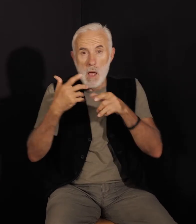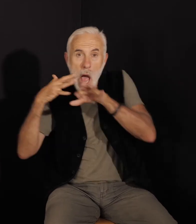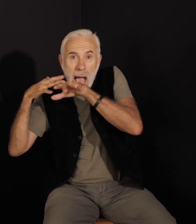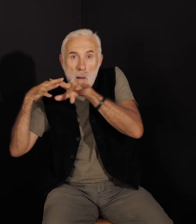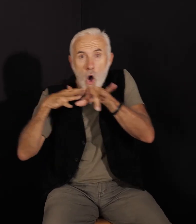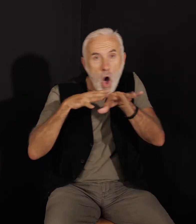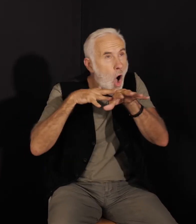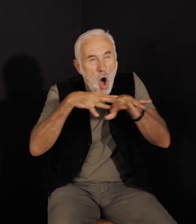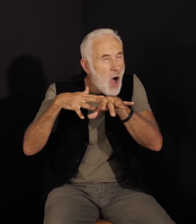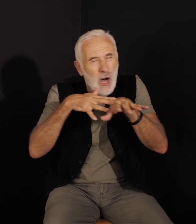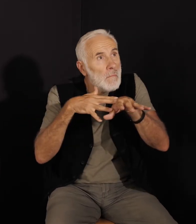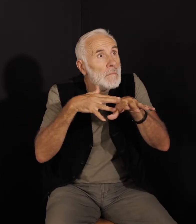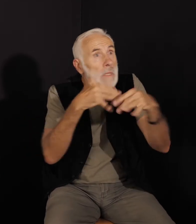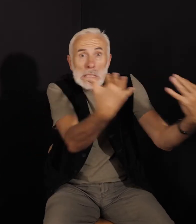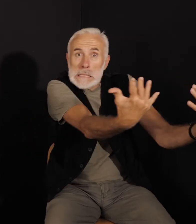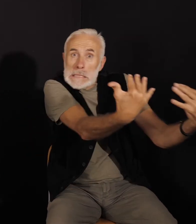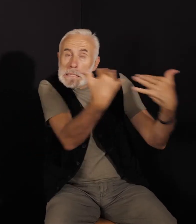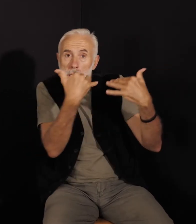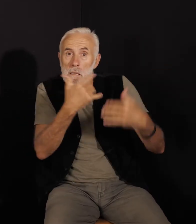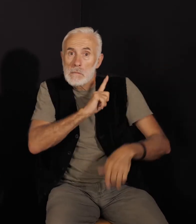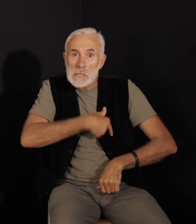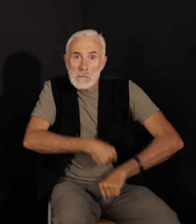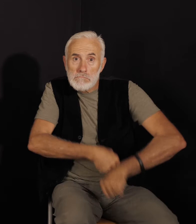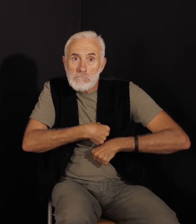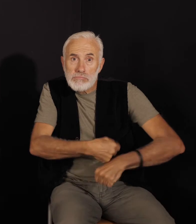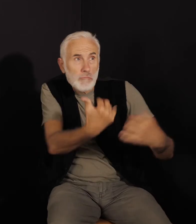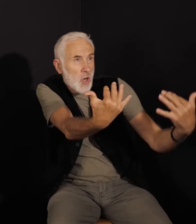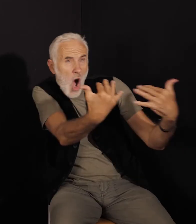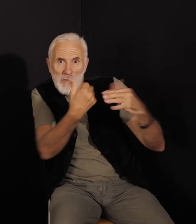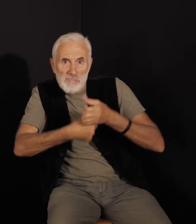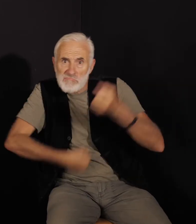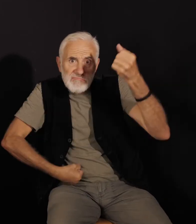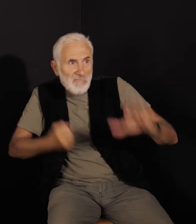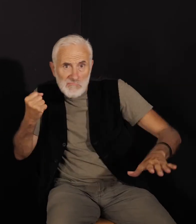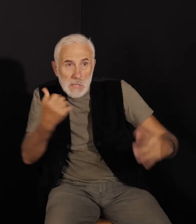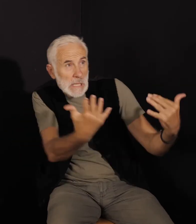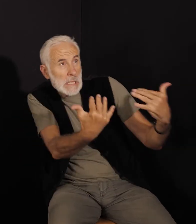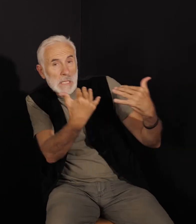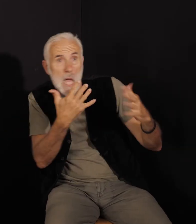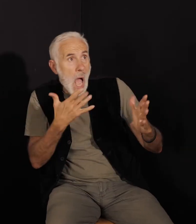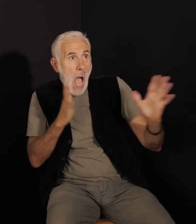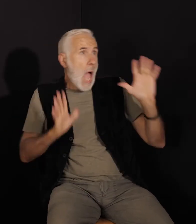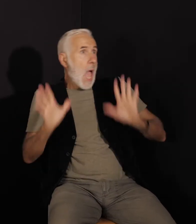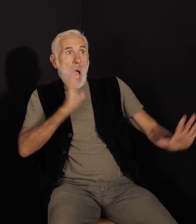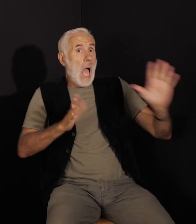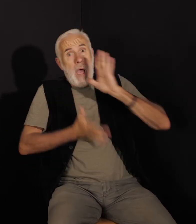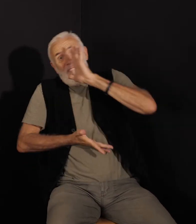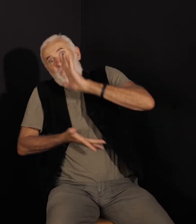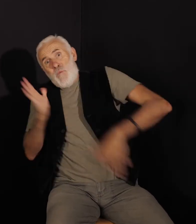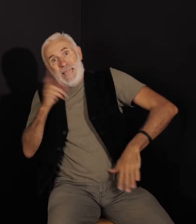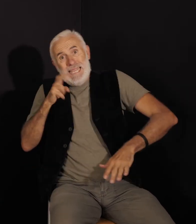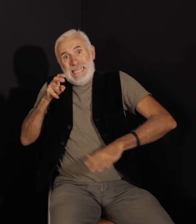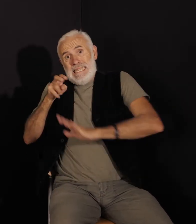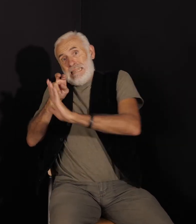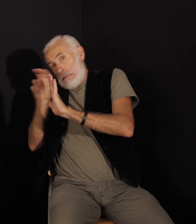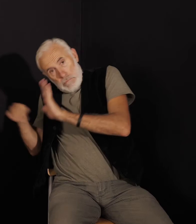que la police charge, et que lui, il s'échappe et il se retrouve dans un hôtel à côté. C'est là où en fait, on